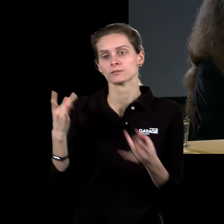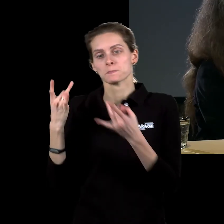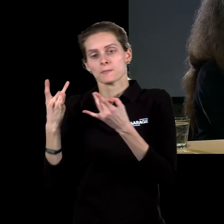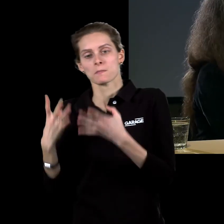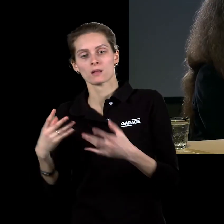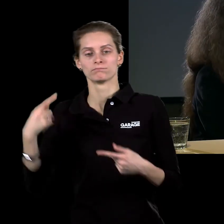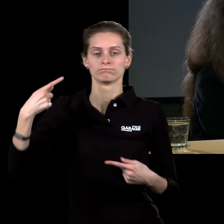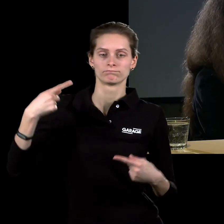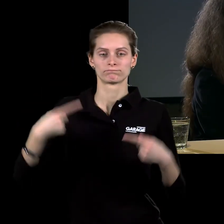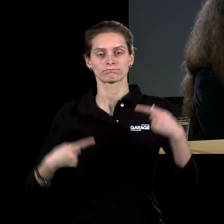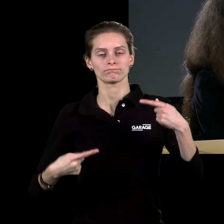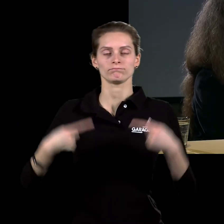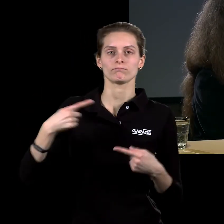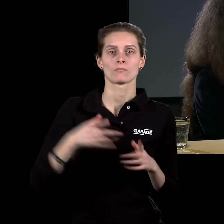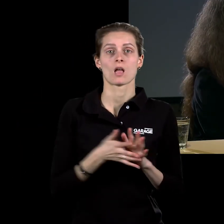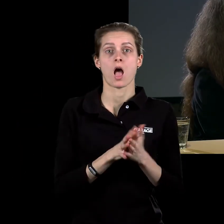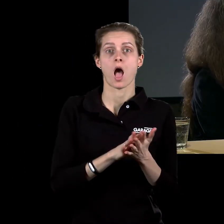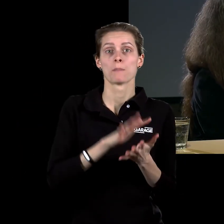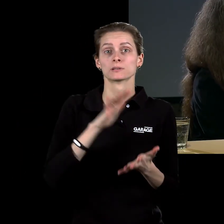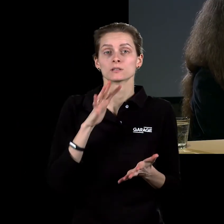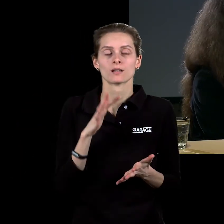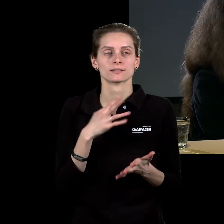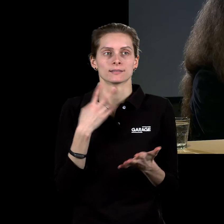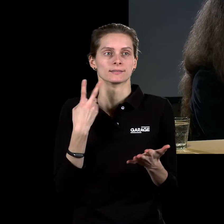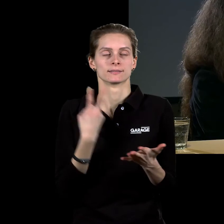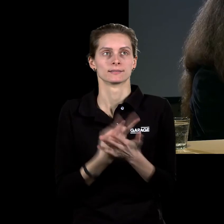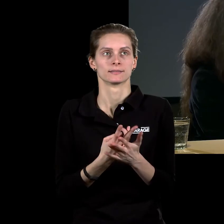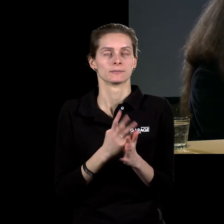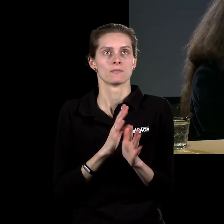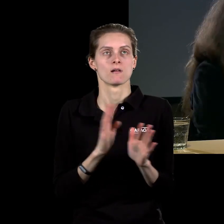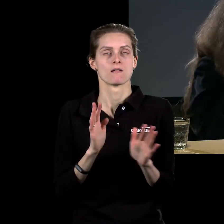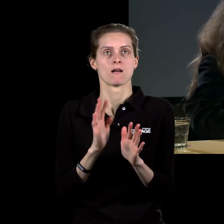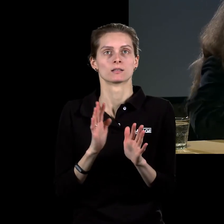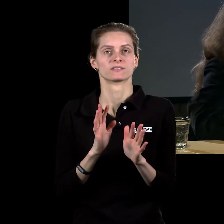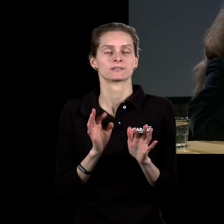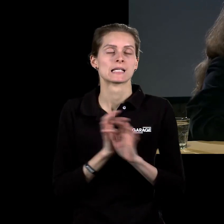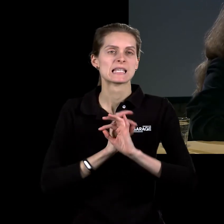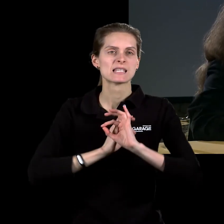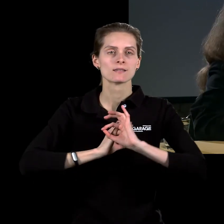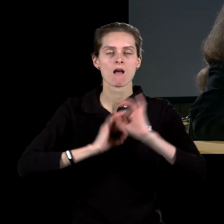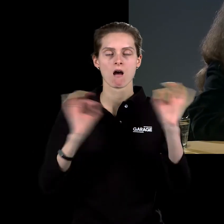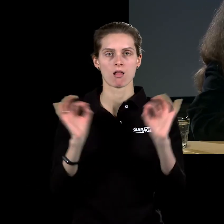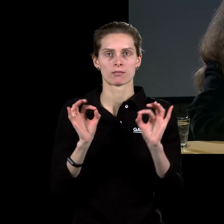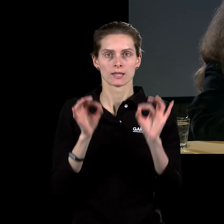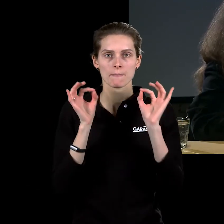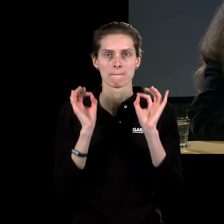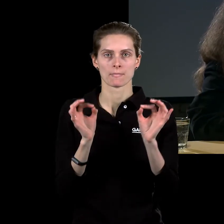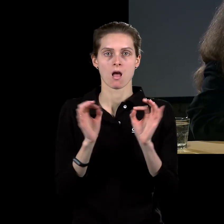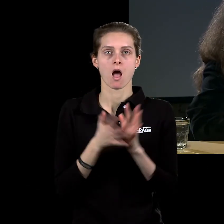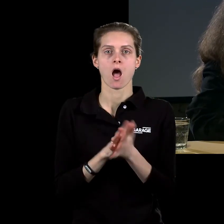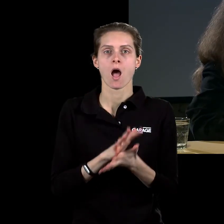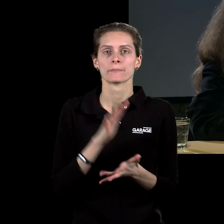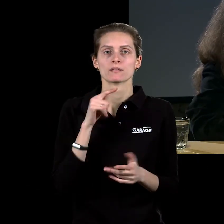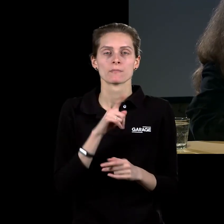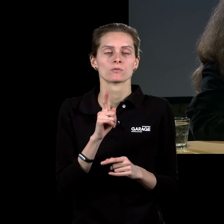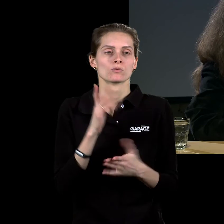минимализму, это, наверное, абстракция, которая не предполагает вот этой самой идеальной правильности, так, абстракция, в которой всегда